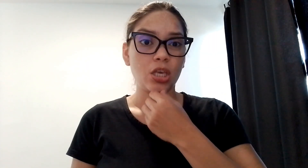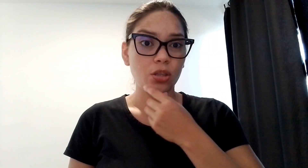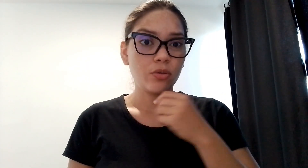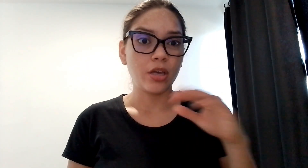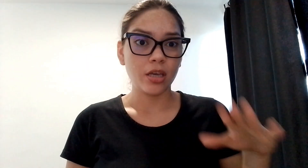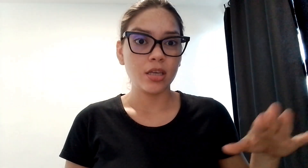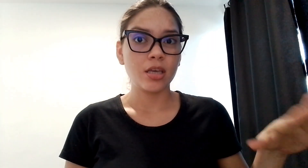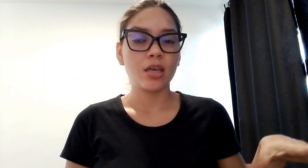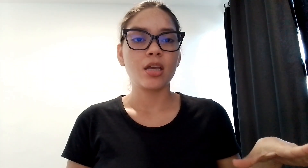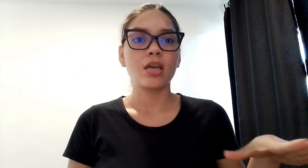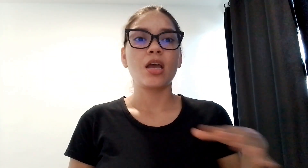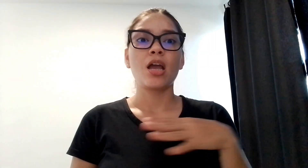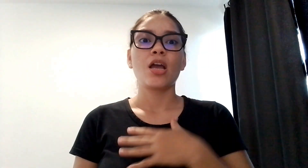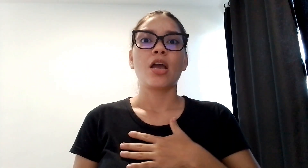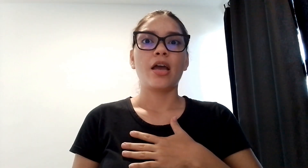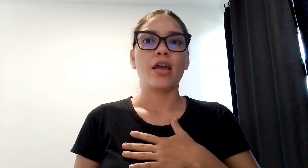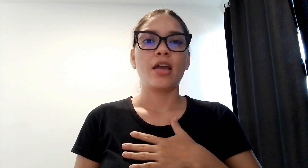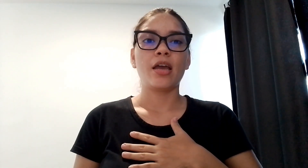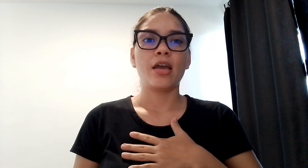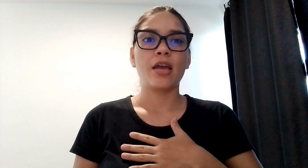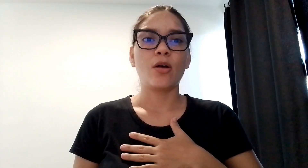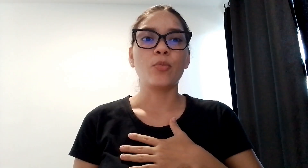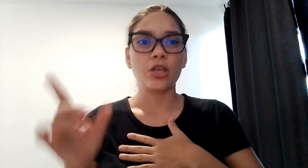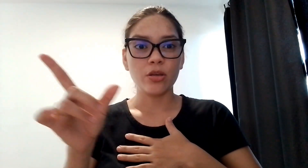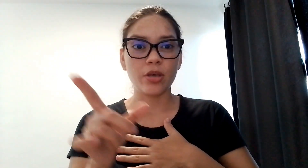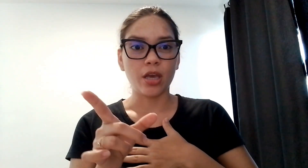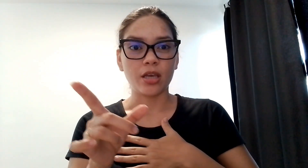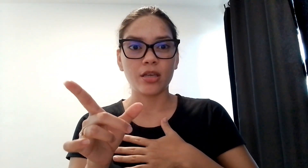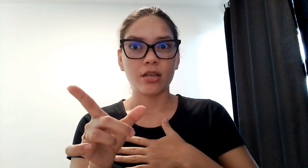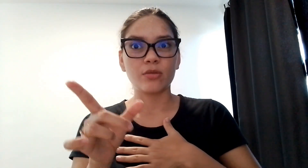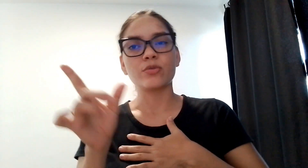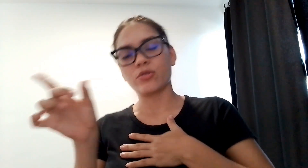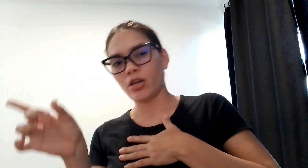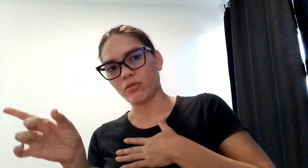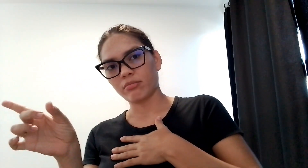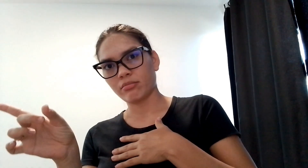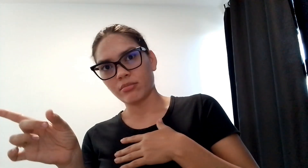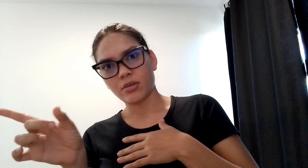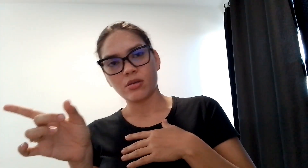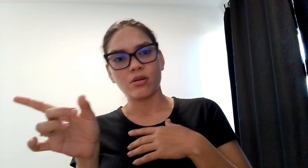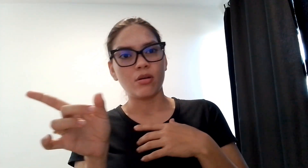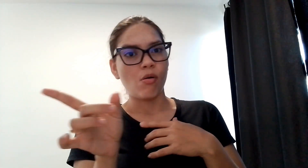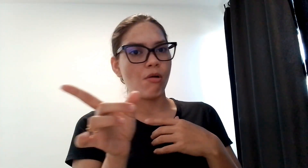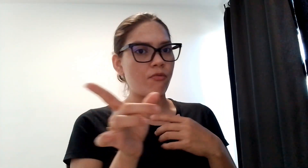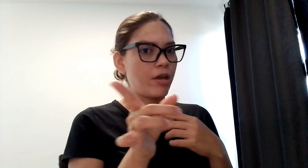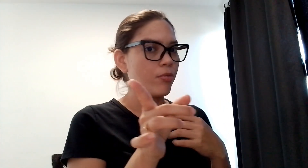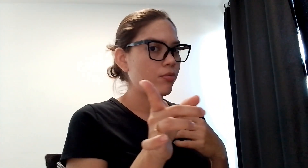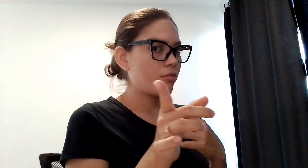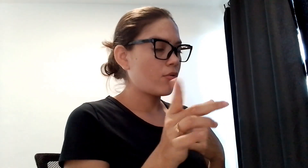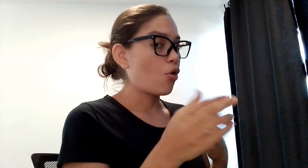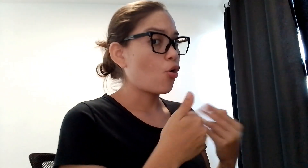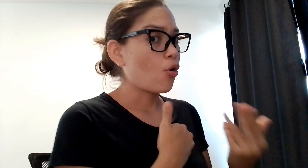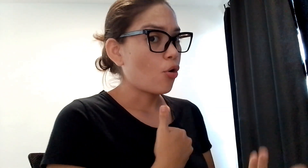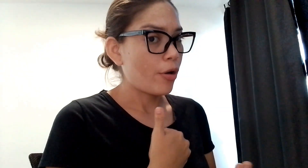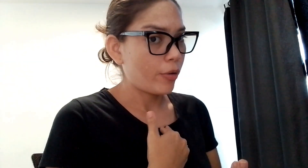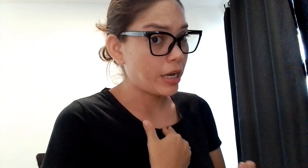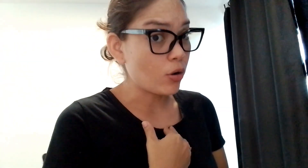menino, né? O menino é o quê? O sujeito. Qual é o verbo? Ele